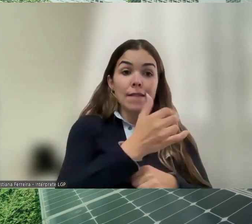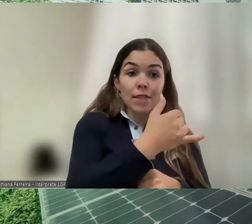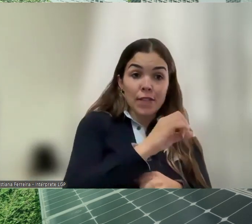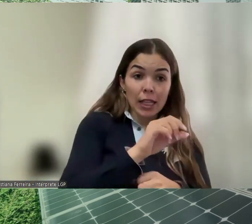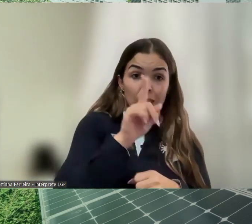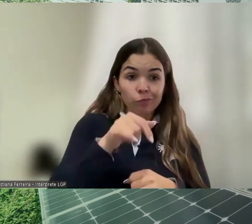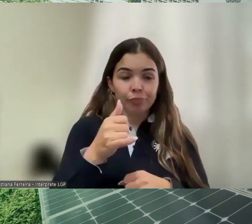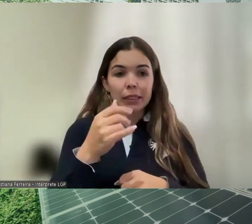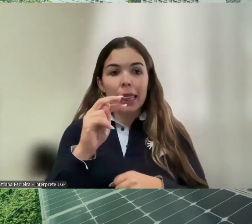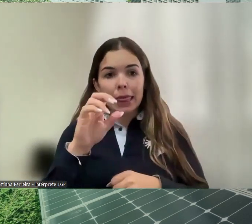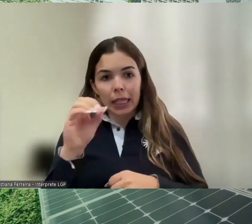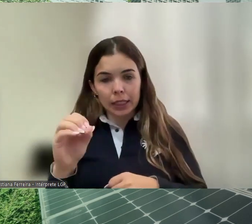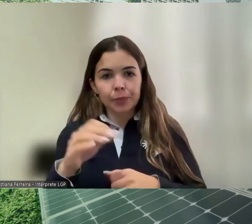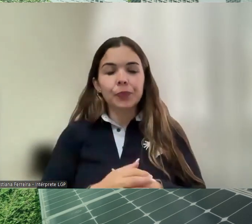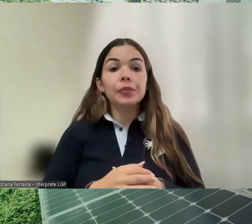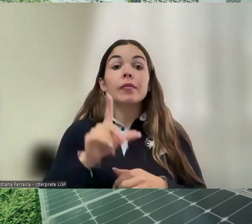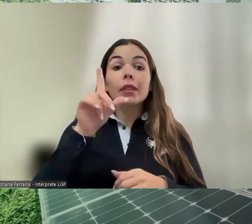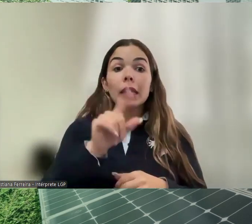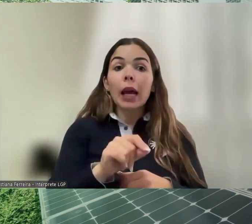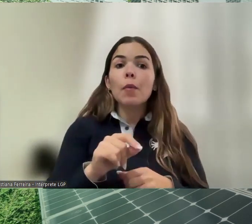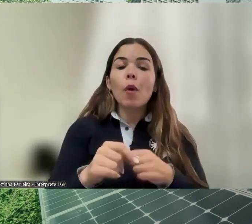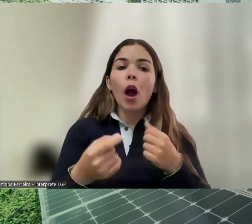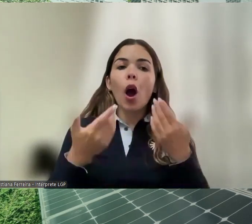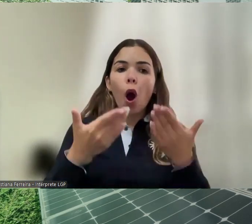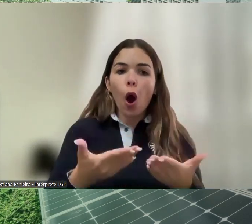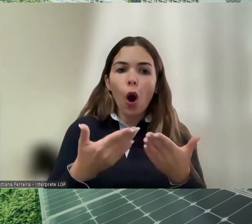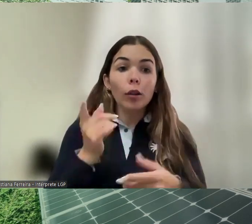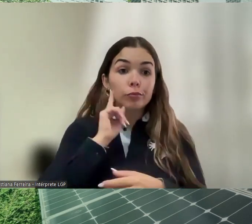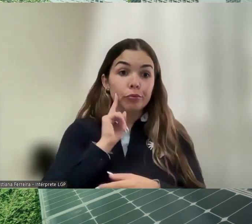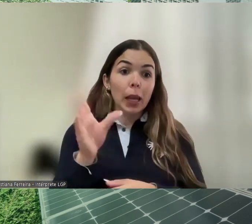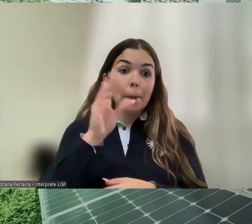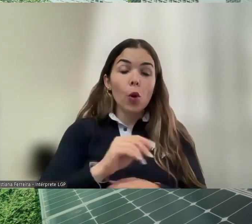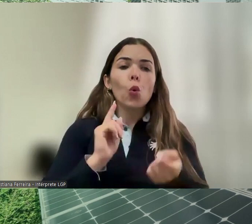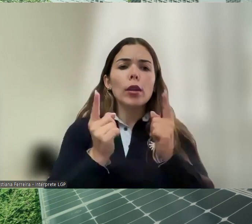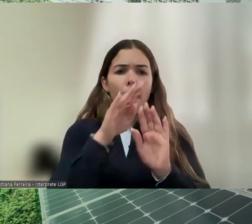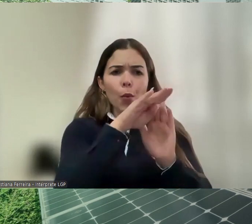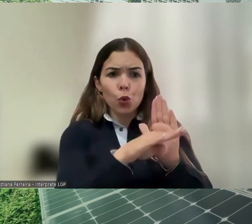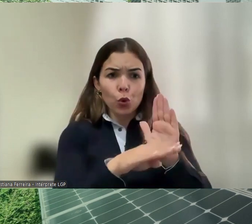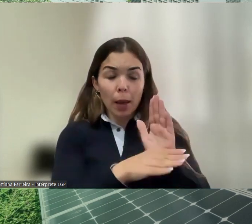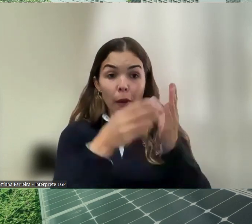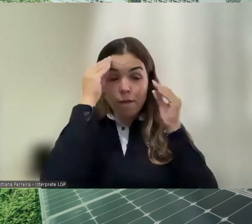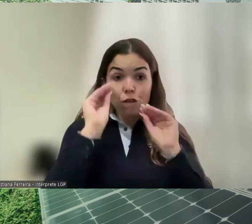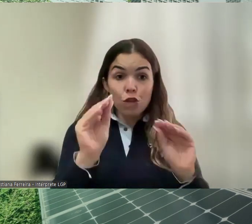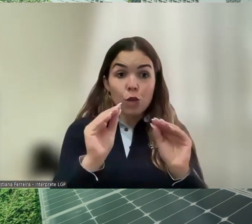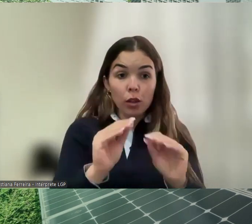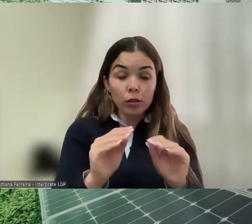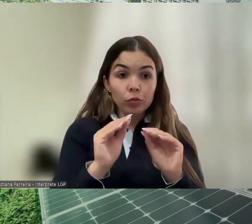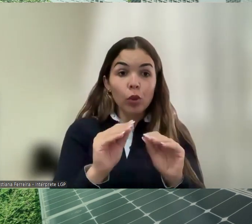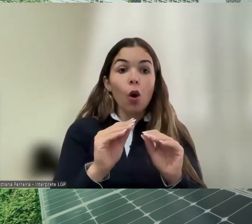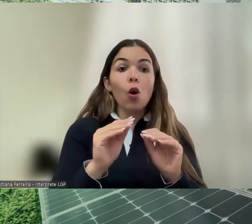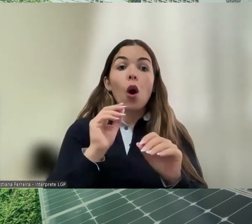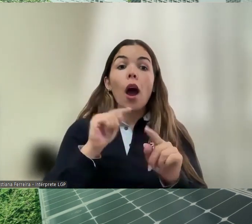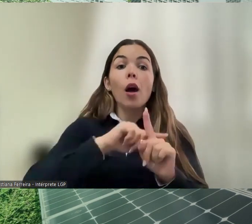mais recentes e também mais significativos do ano anterior são, por exemplo, o seu programa de formação anual, o 10º